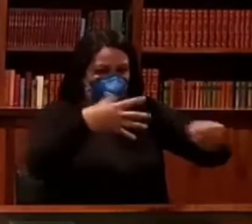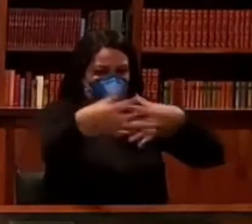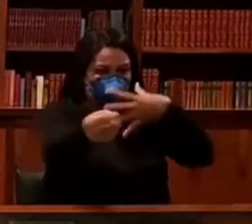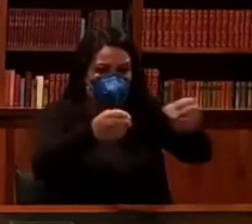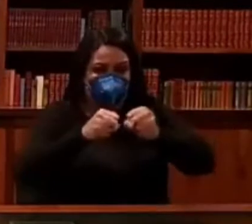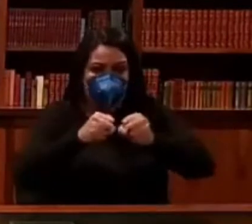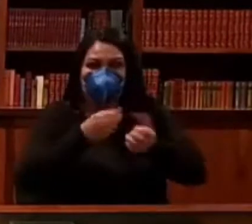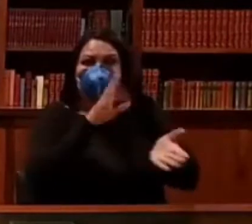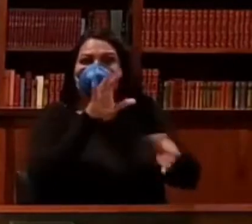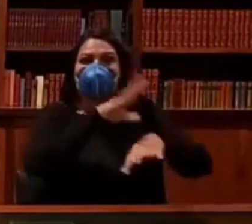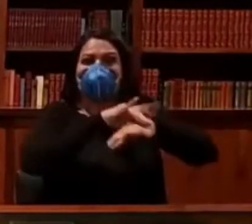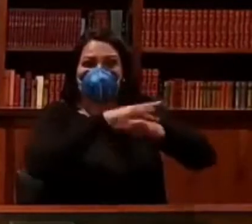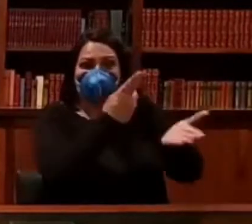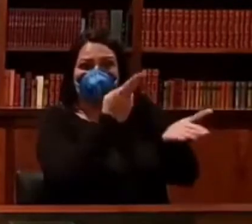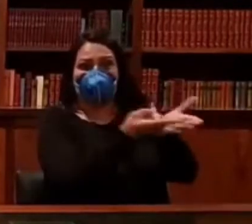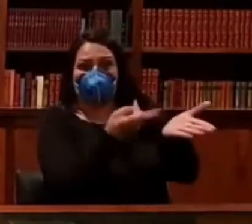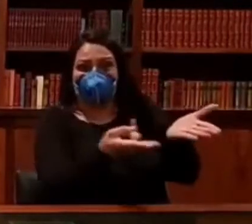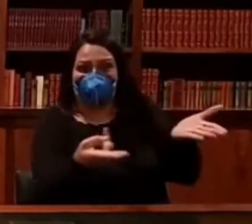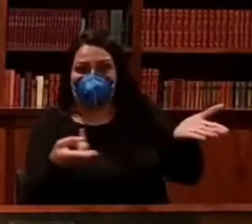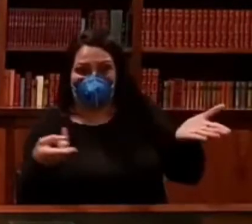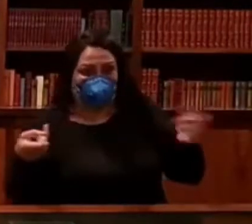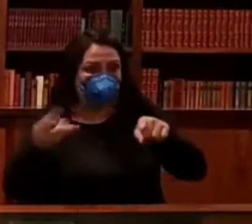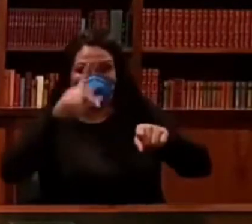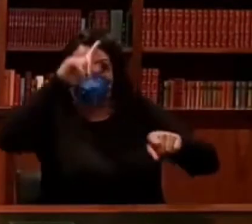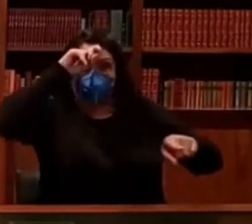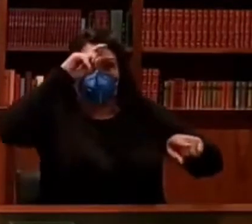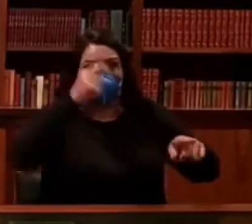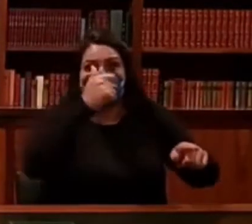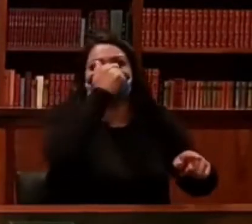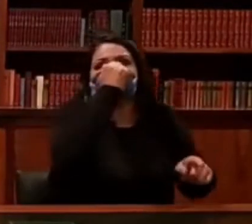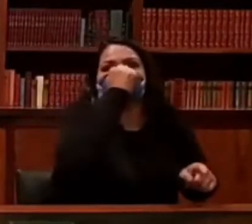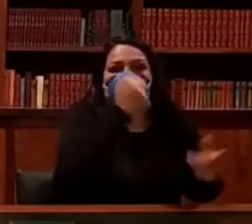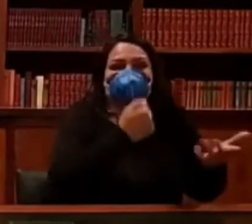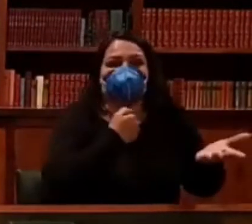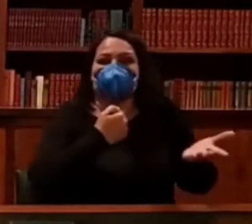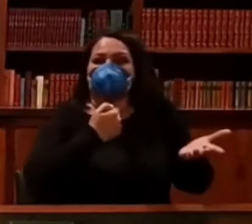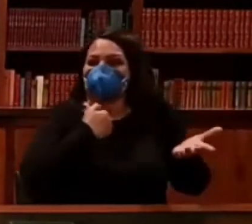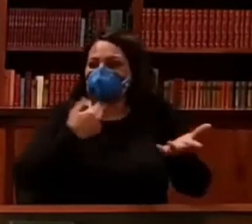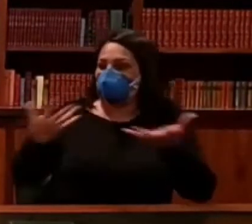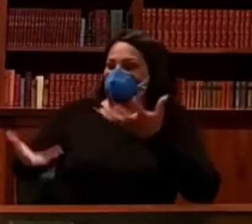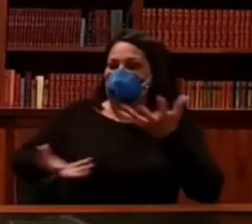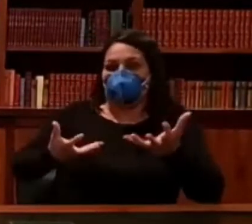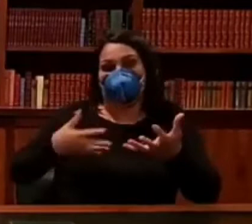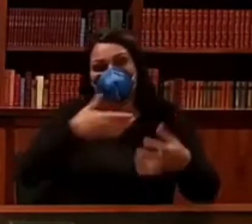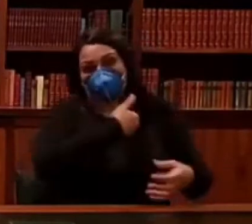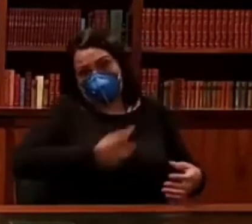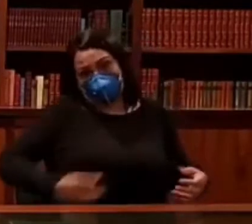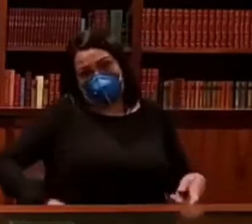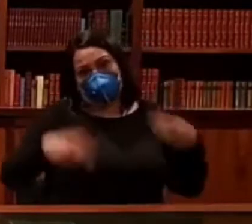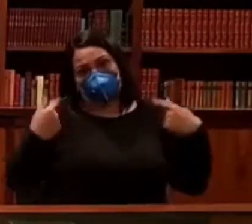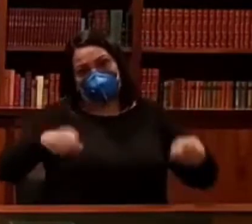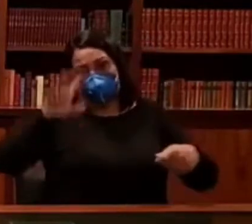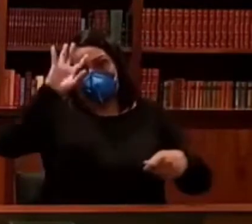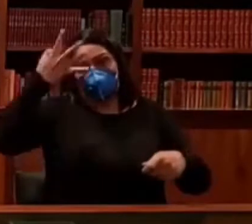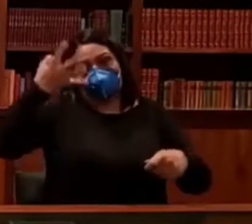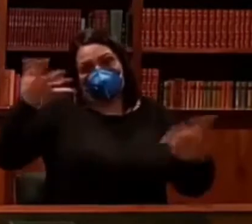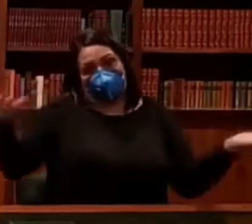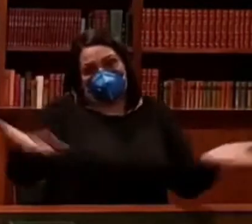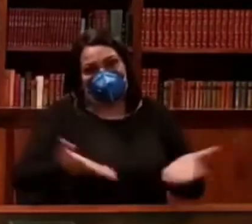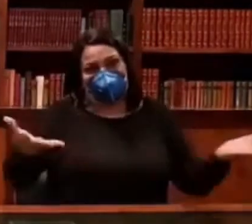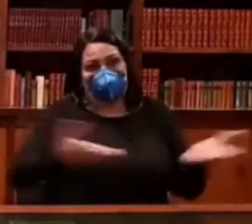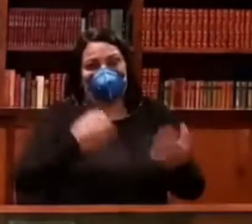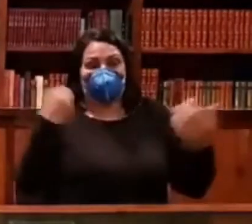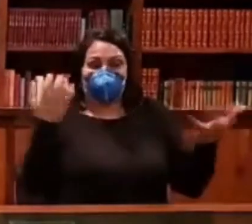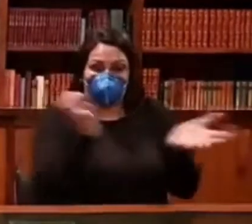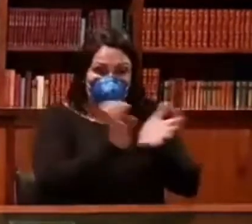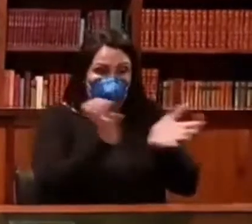vazão a atender exatamente tanta gente. Exatamente, tá esse certo? É o X da questão. Então, se o governo tomar nenhuma providência, vai sobe subir. E